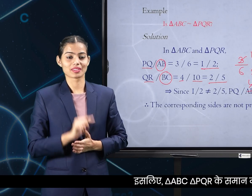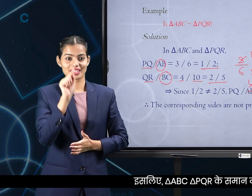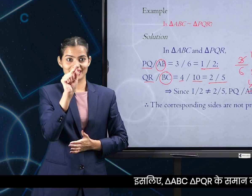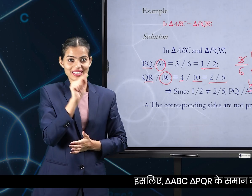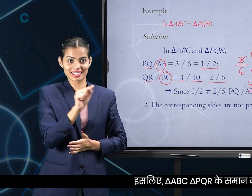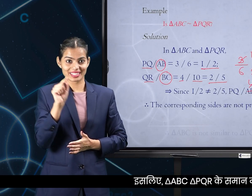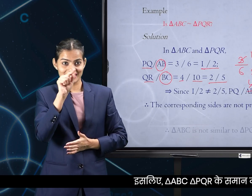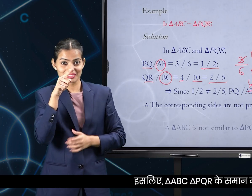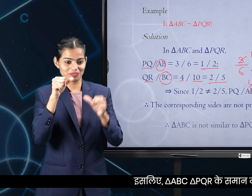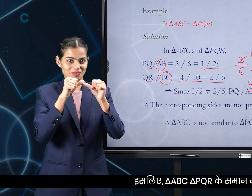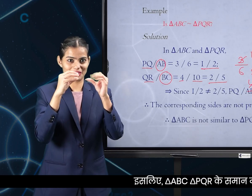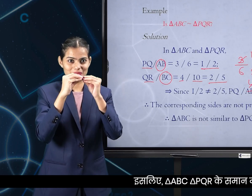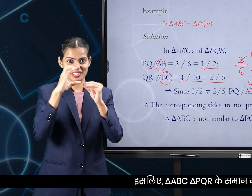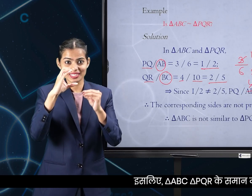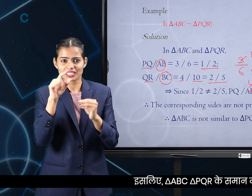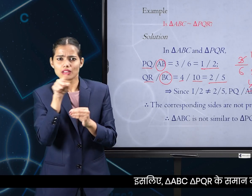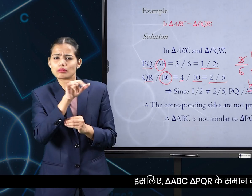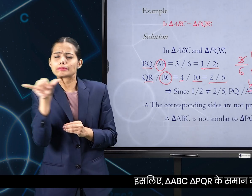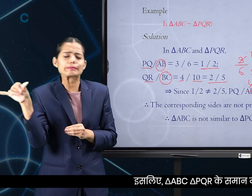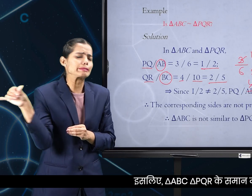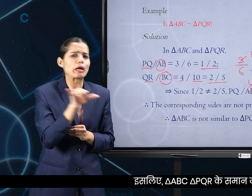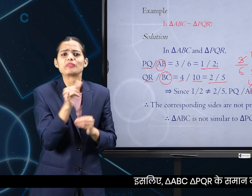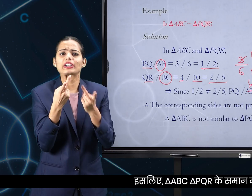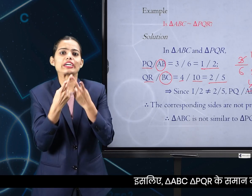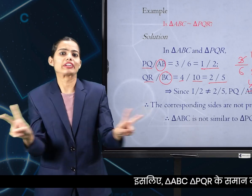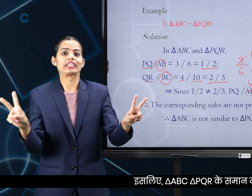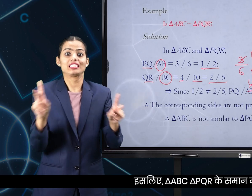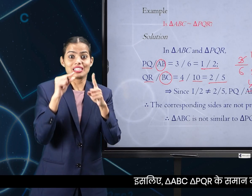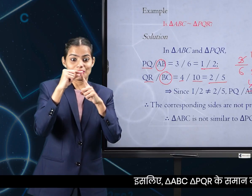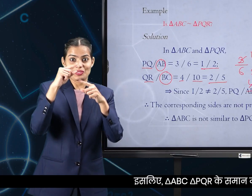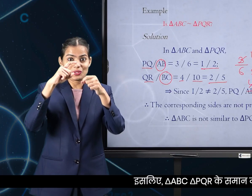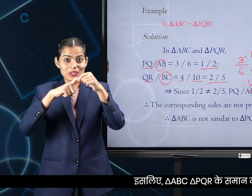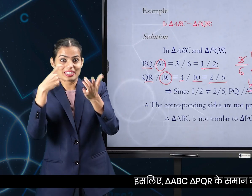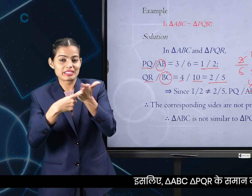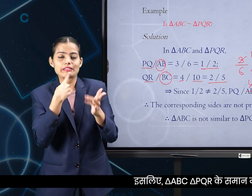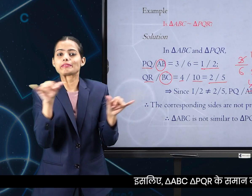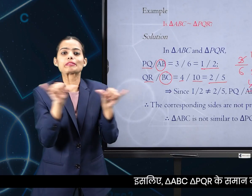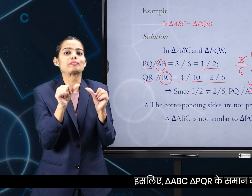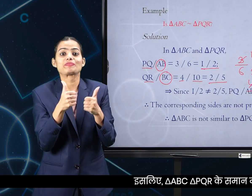इसलिए त्रिभुज ABC, त्रिभुज PQR के समान नहीं है।